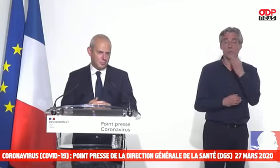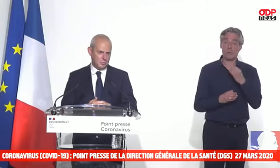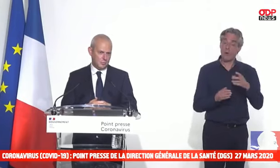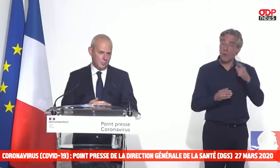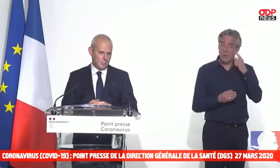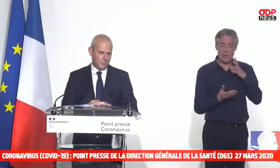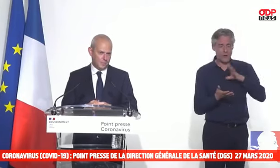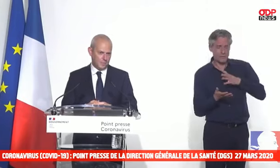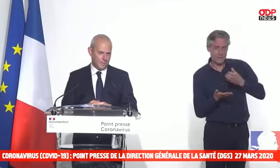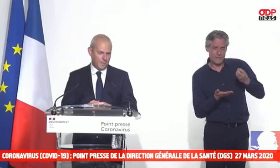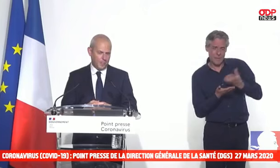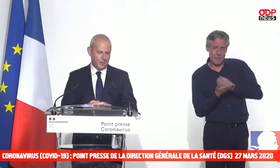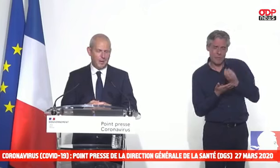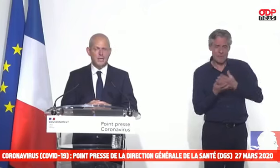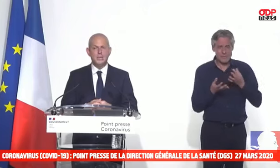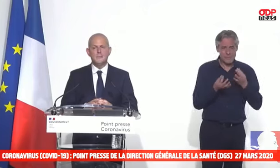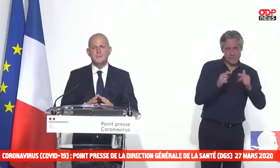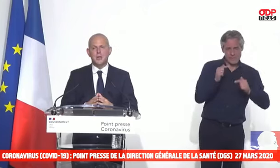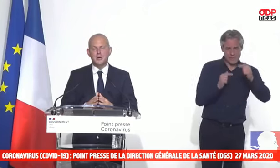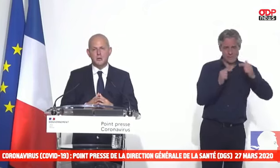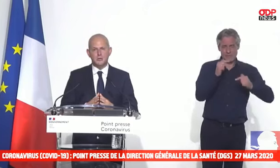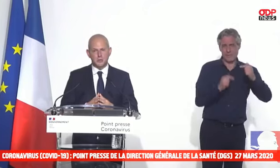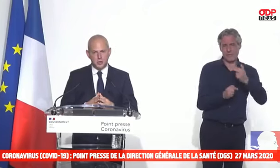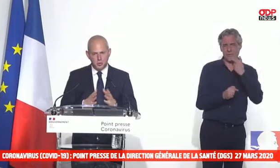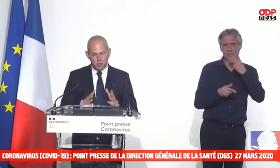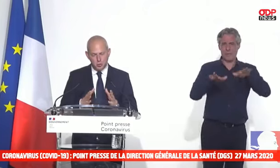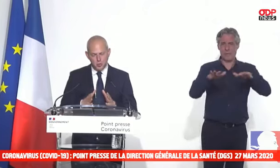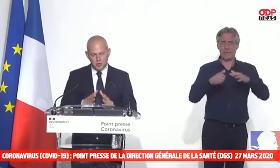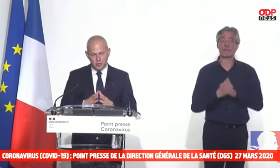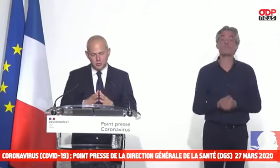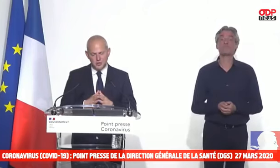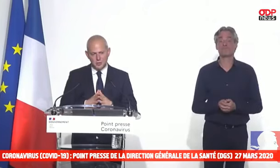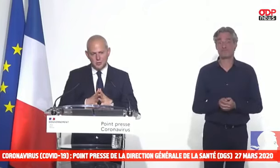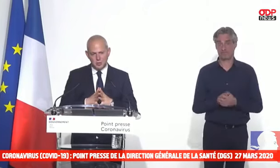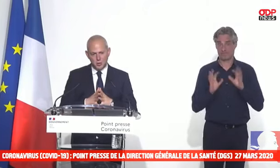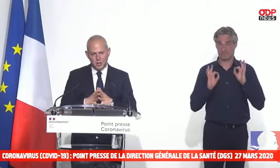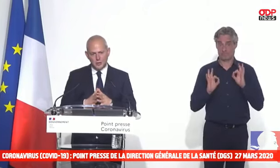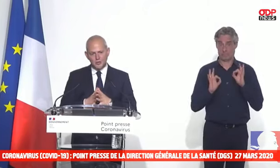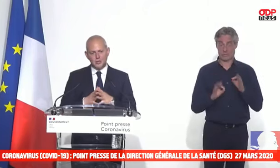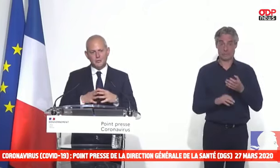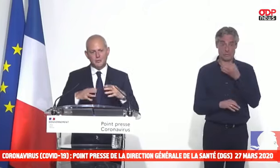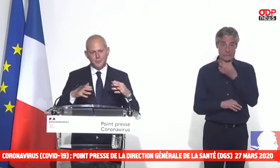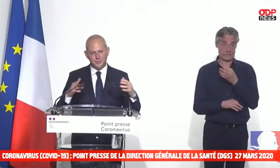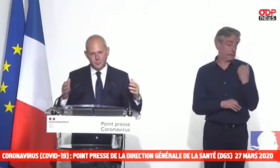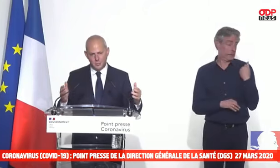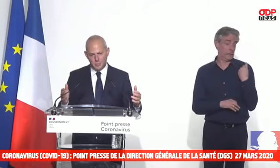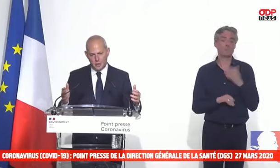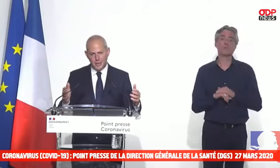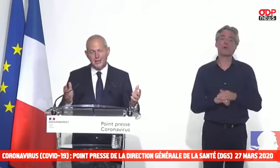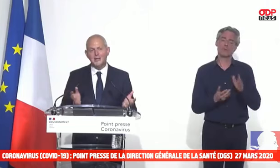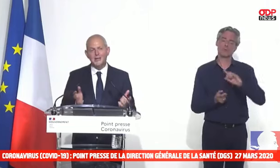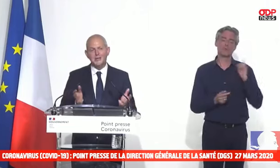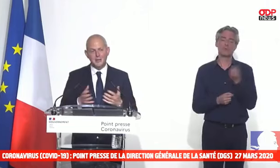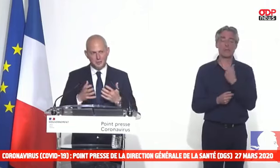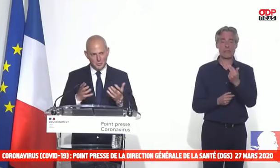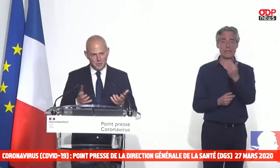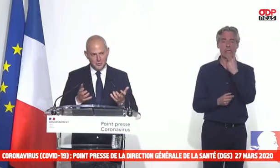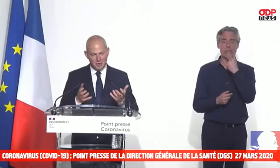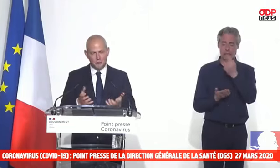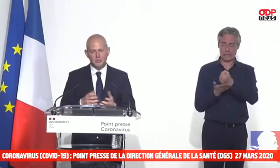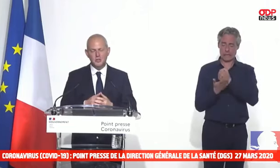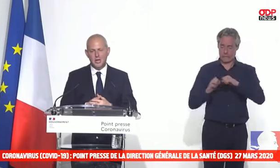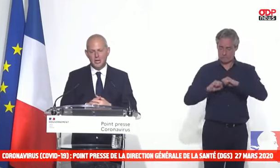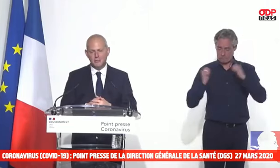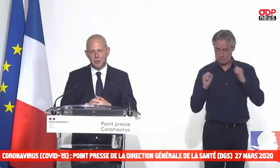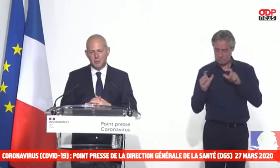remonte des problèmes de sensibilité ? Alors, c'est justement pour ça que je vous disais que nous étions attentifs à la qualité de ce qui va